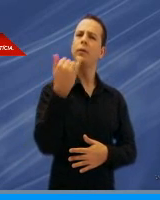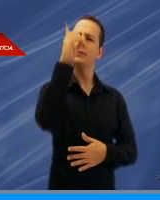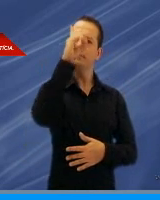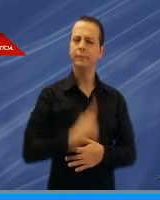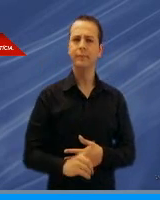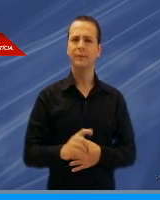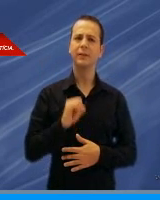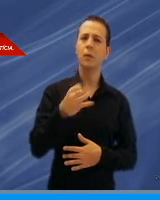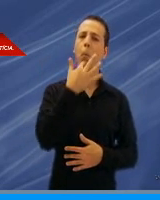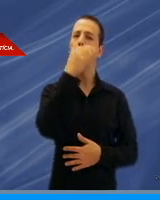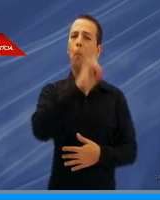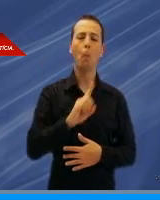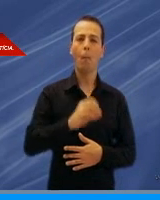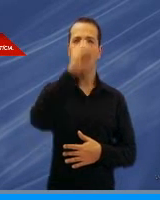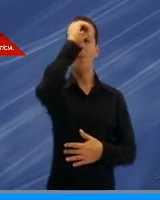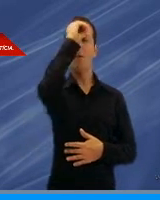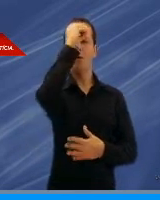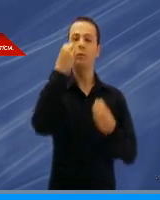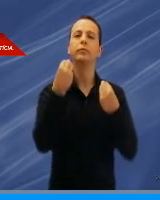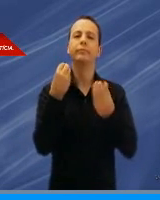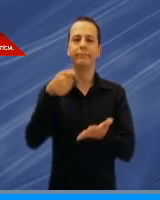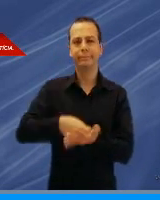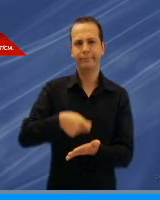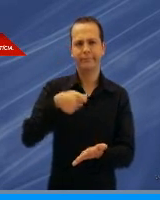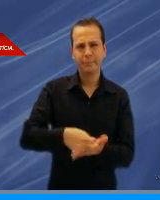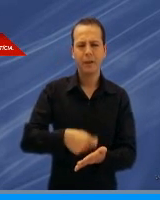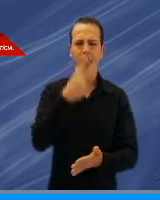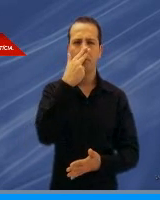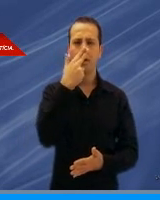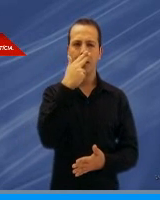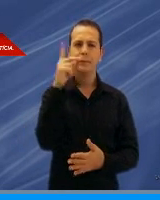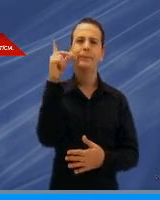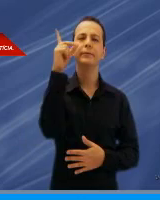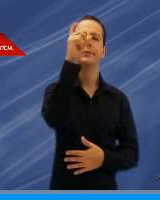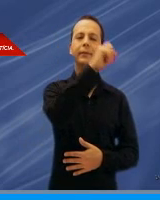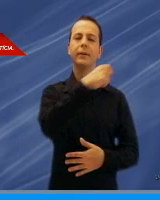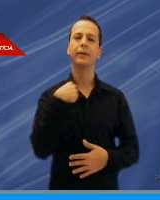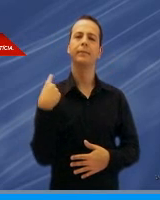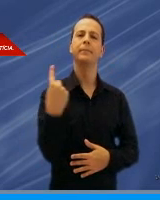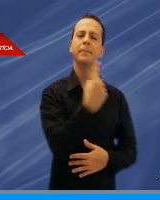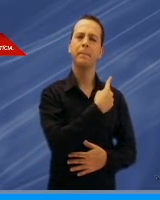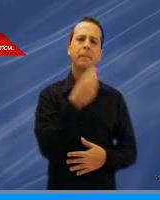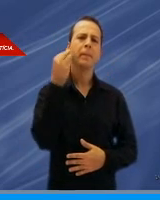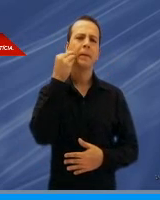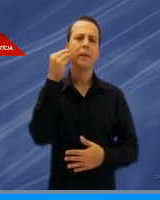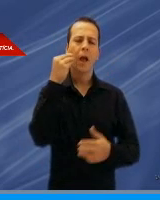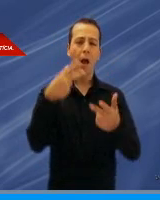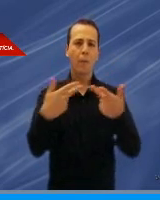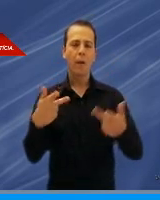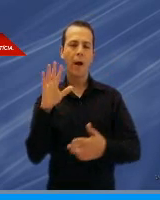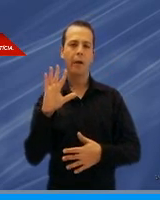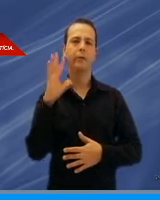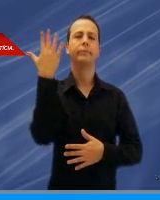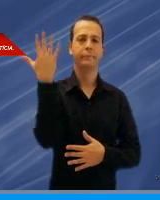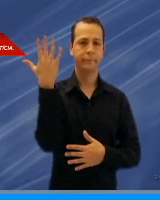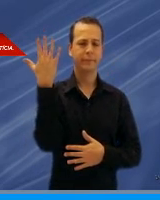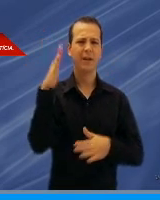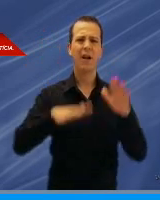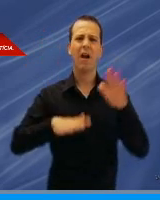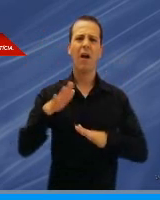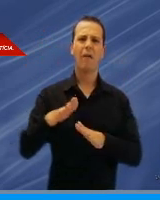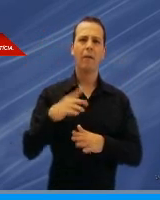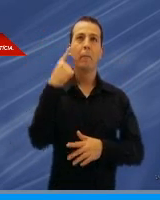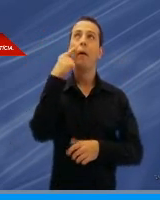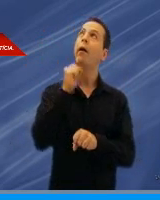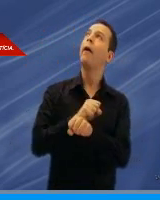gente não conhece, não exige, fica muito mais difícil das coisas acontecerem. Então, quer dizer, as coisas não